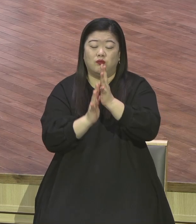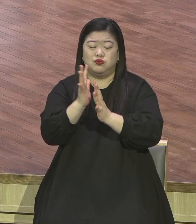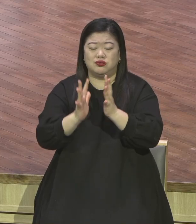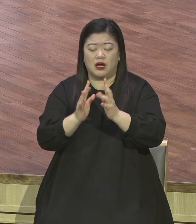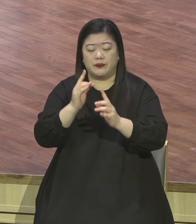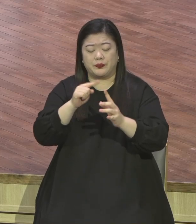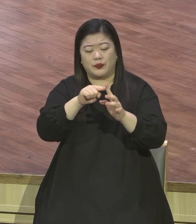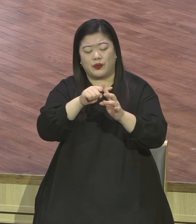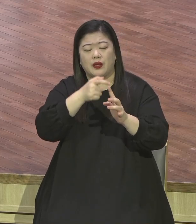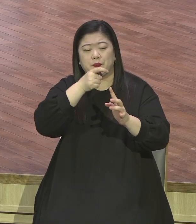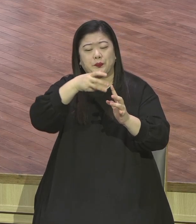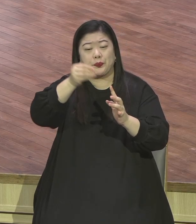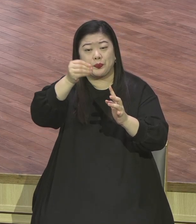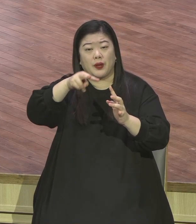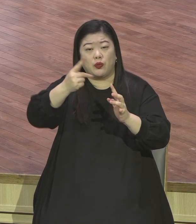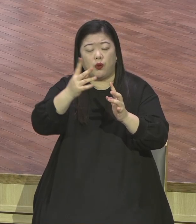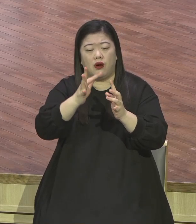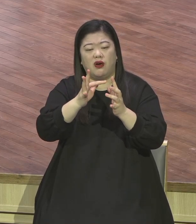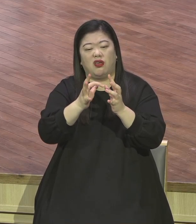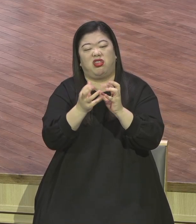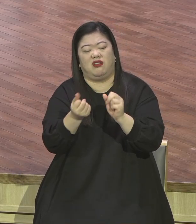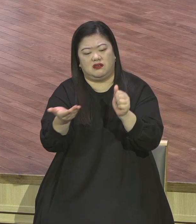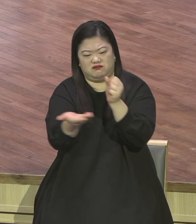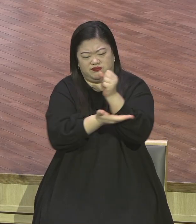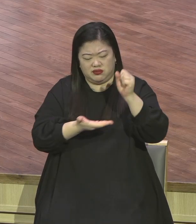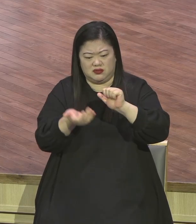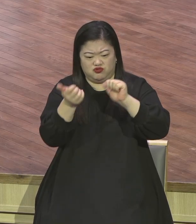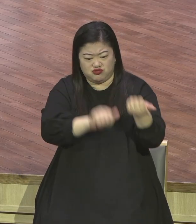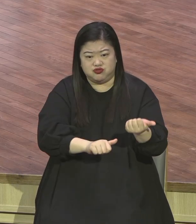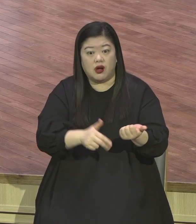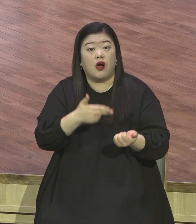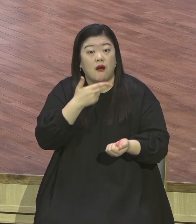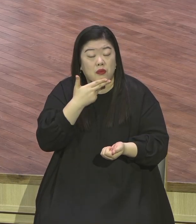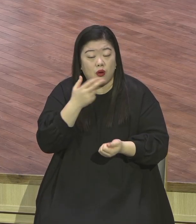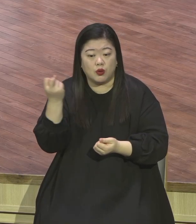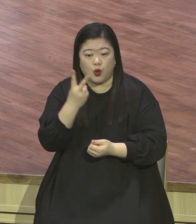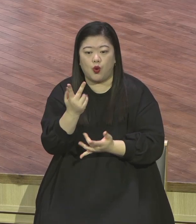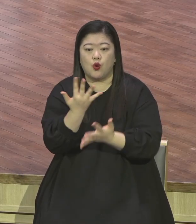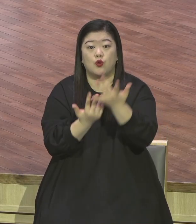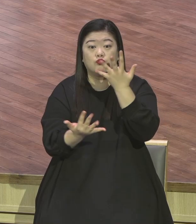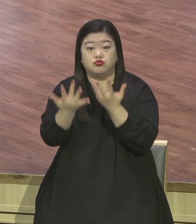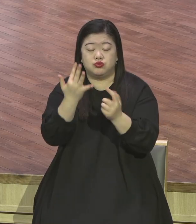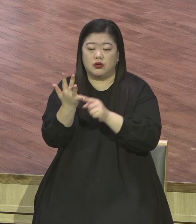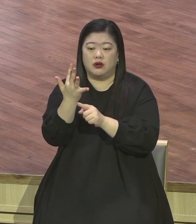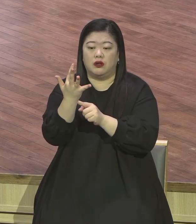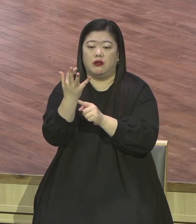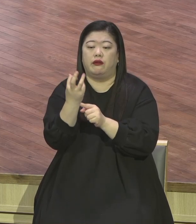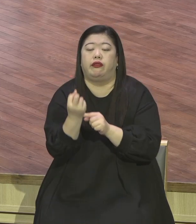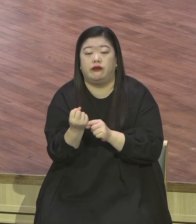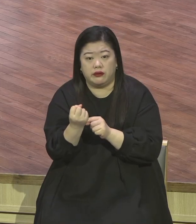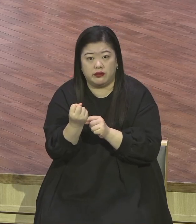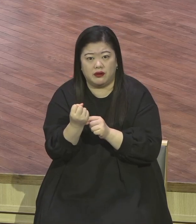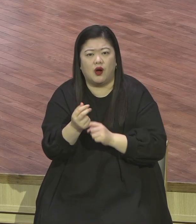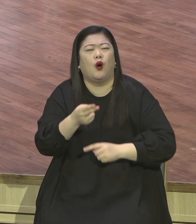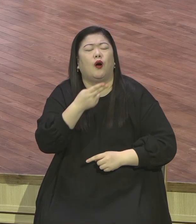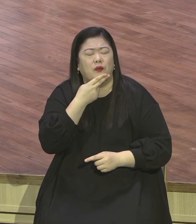아니하는 것이 살리는 복음이에요 살리는 복음 이 복음이 생돼야 돼요